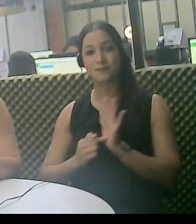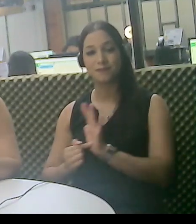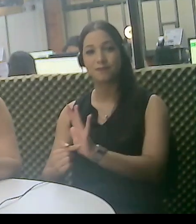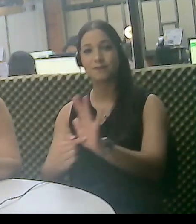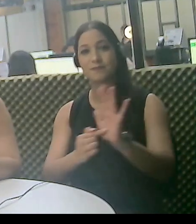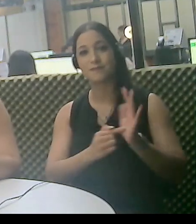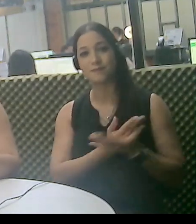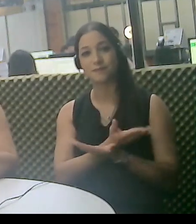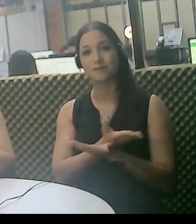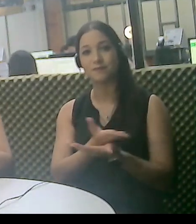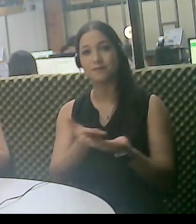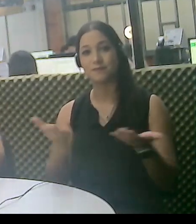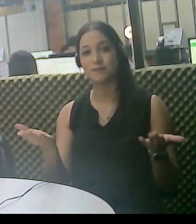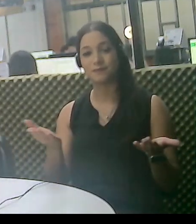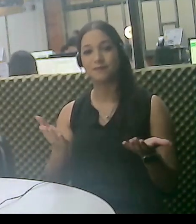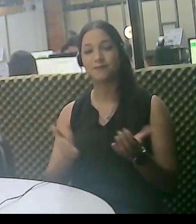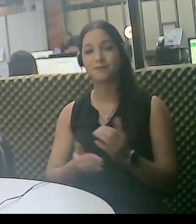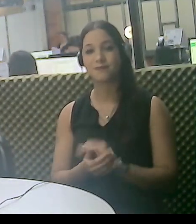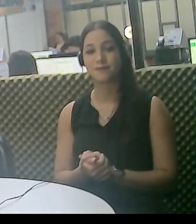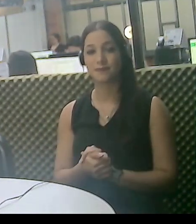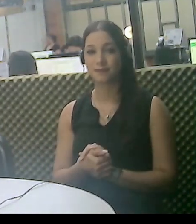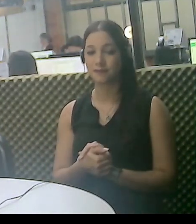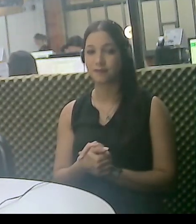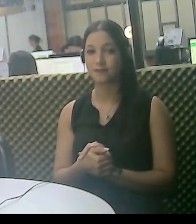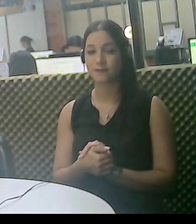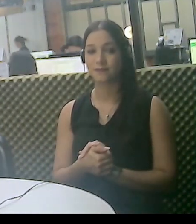Uberlândia no ar pra você.